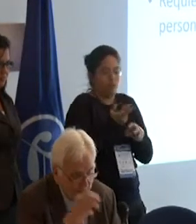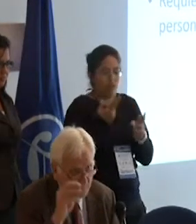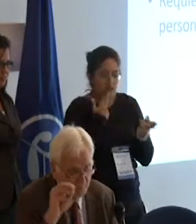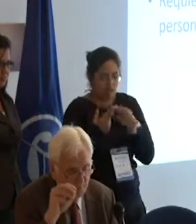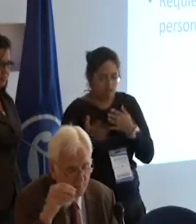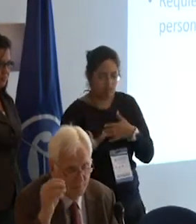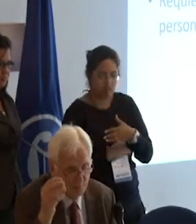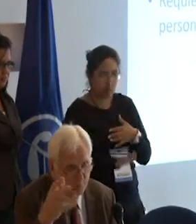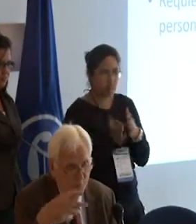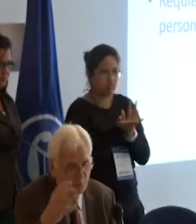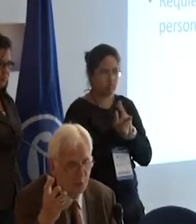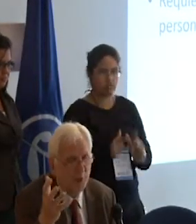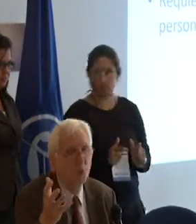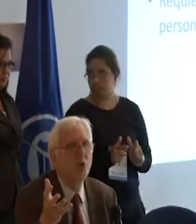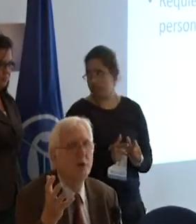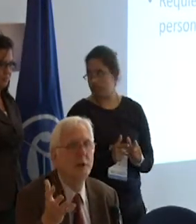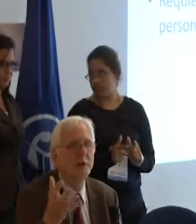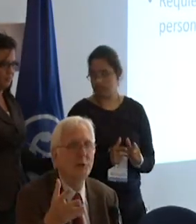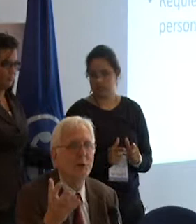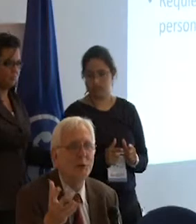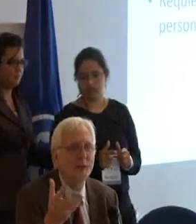alumnos.